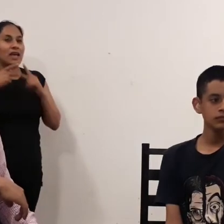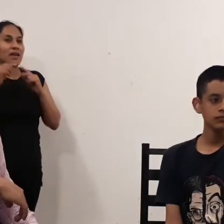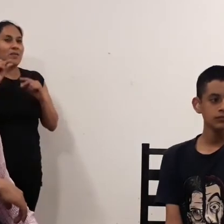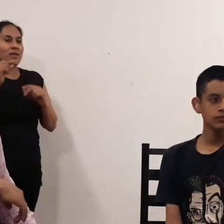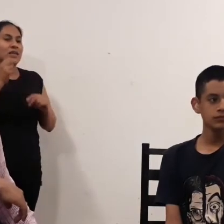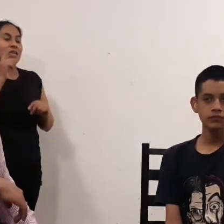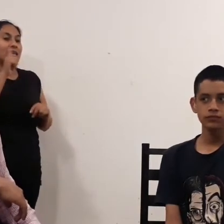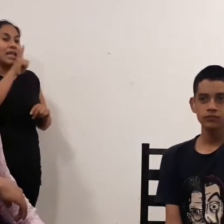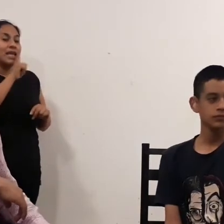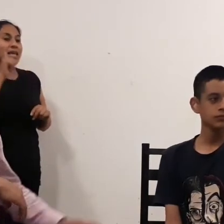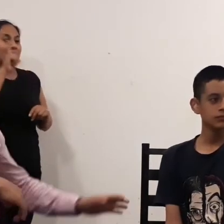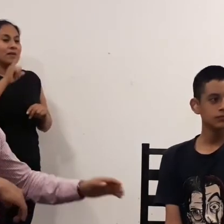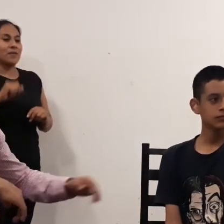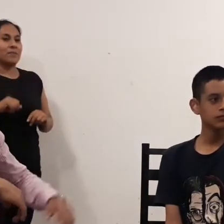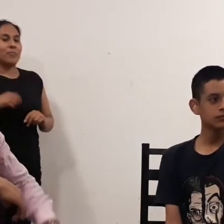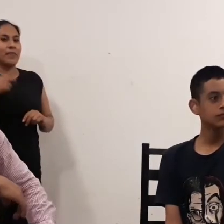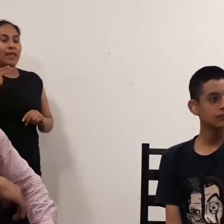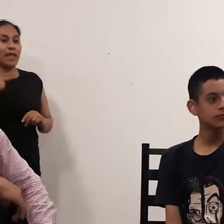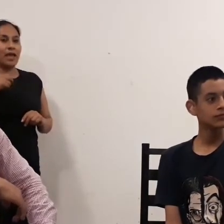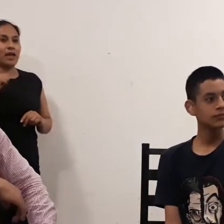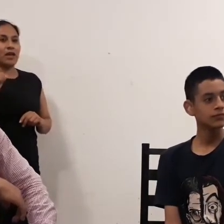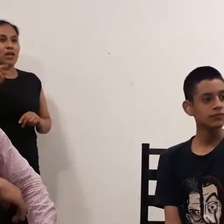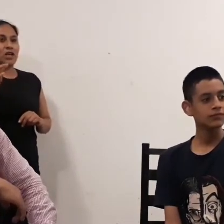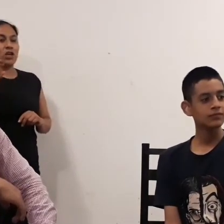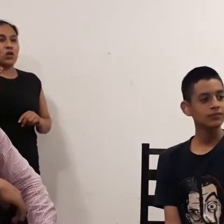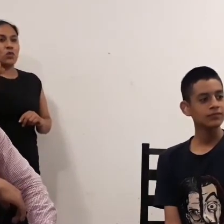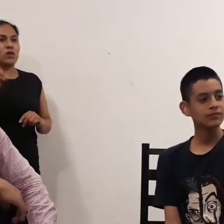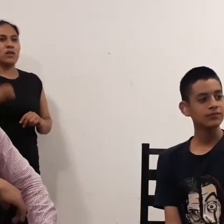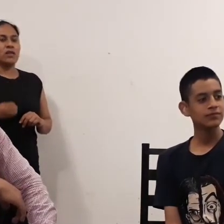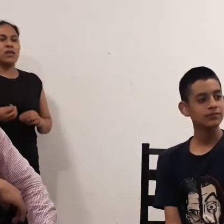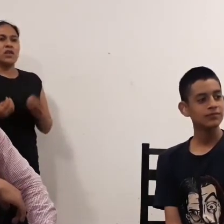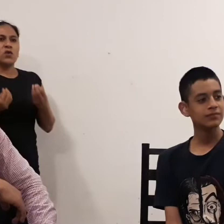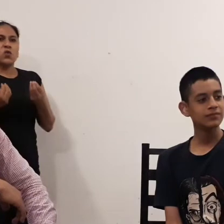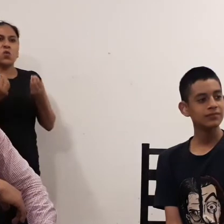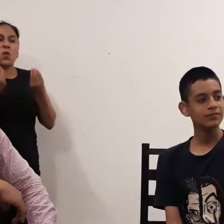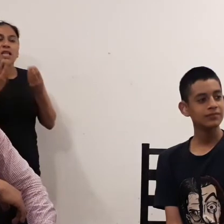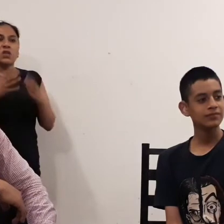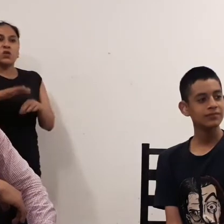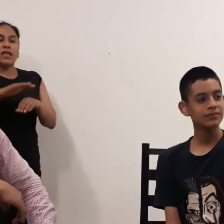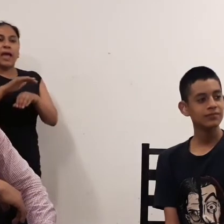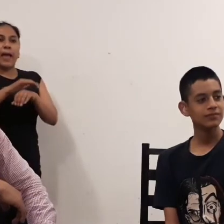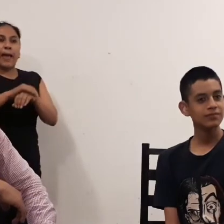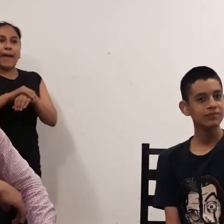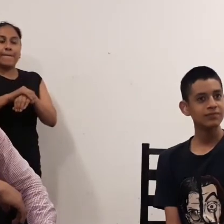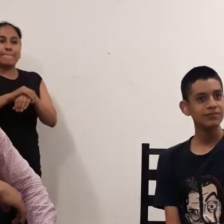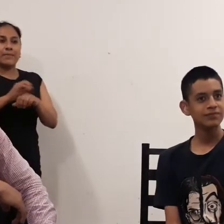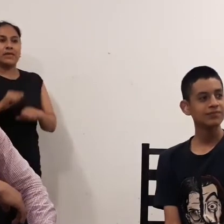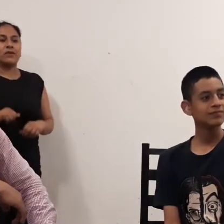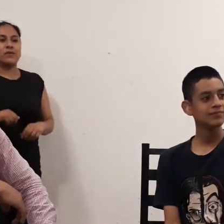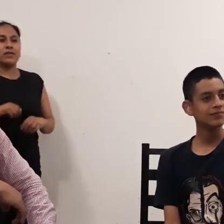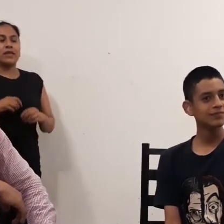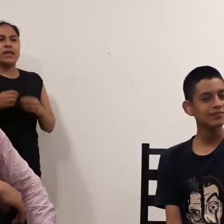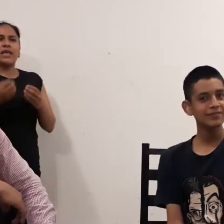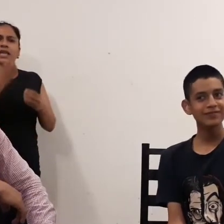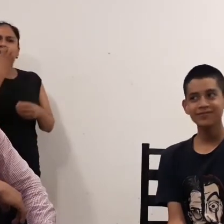labiofacial. Harold, ¿cuántos amigos tienes en la escuela?